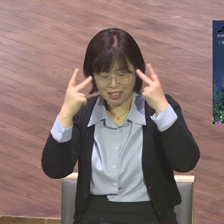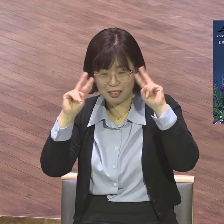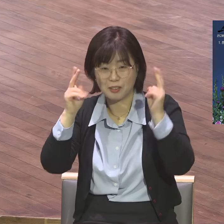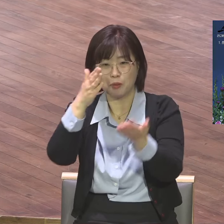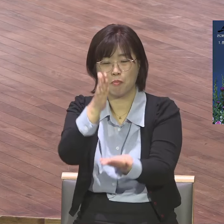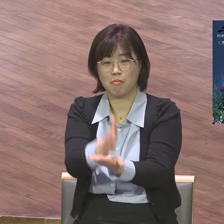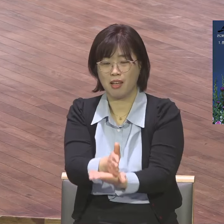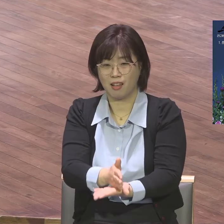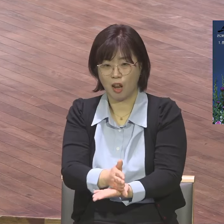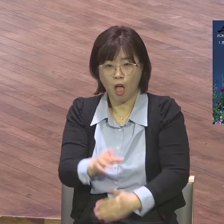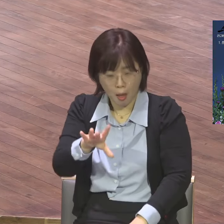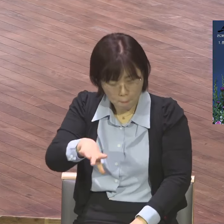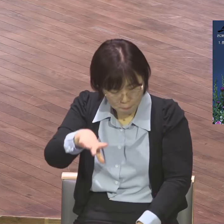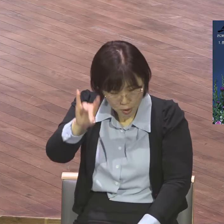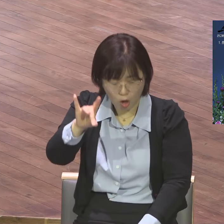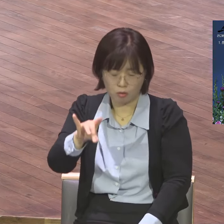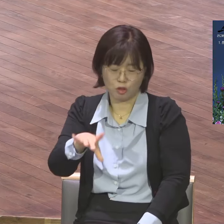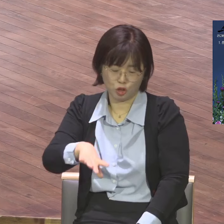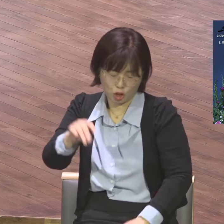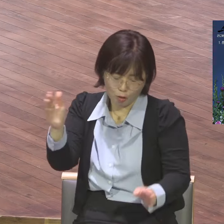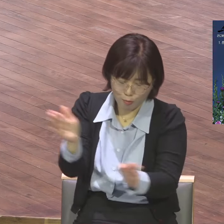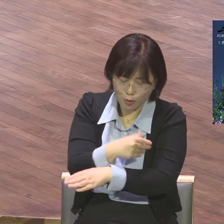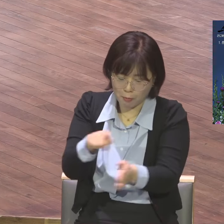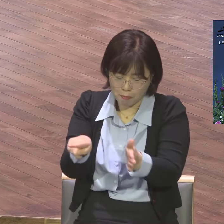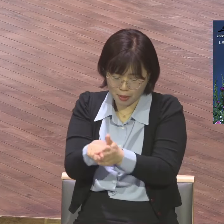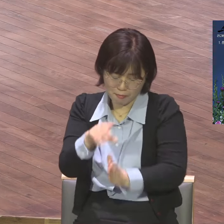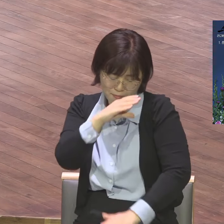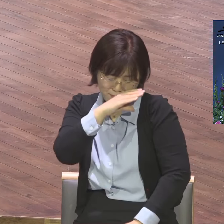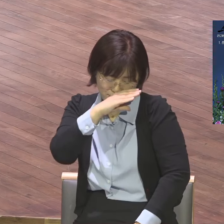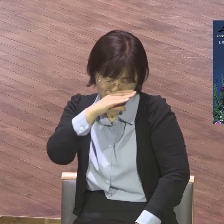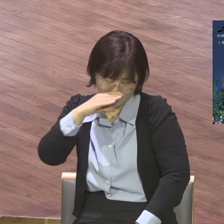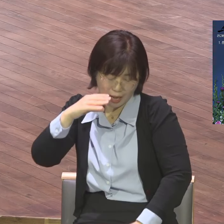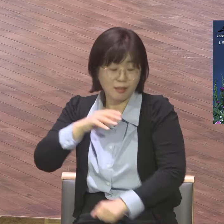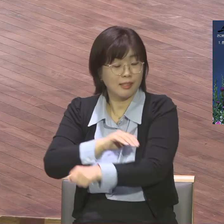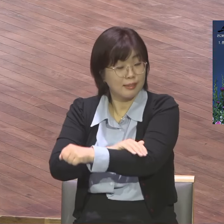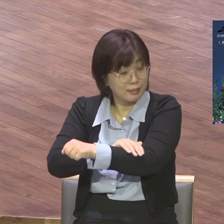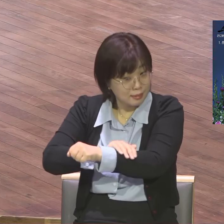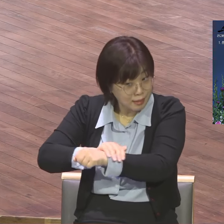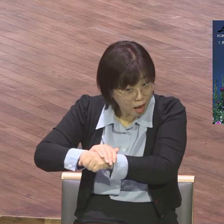질병으로 고통당하냐 말이야. 미리 지혜롭게.